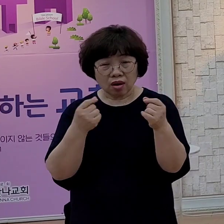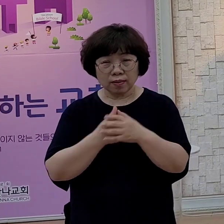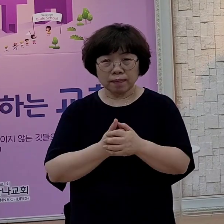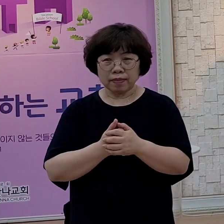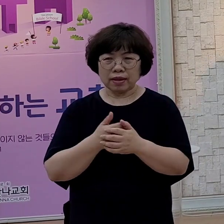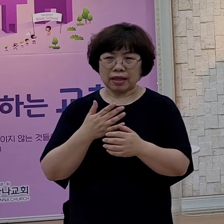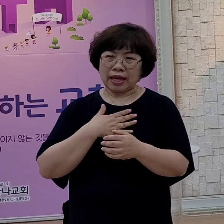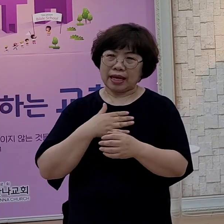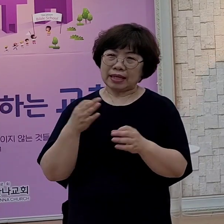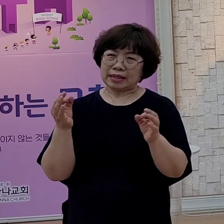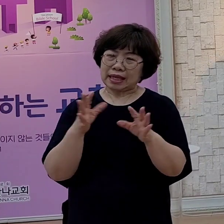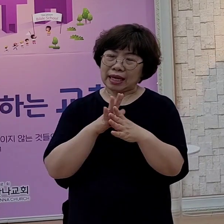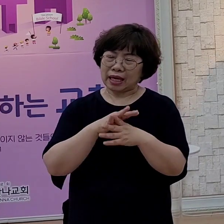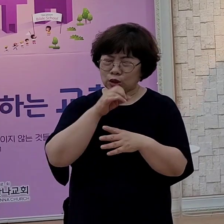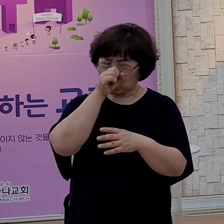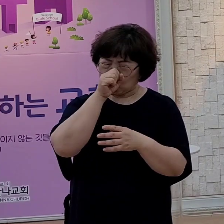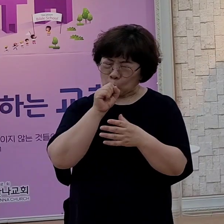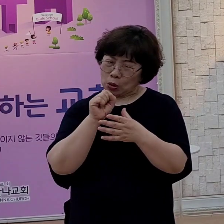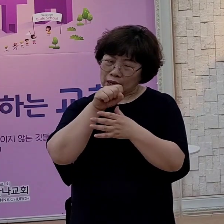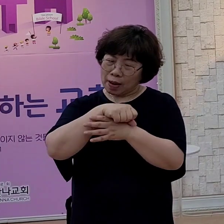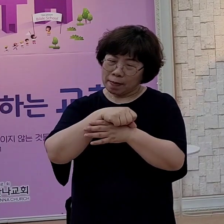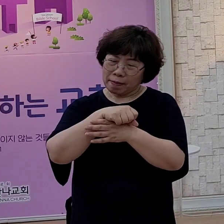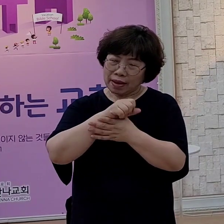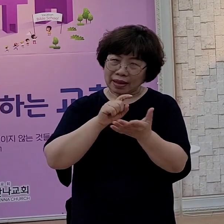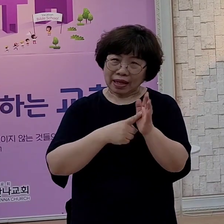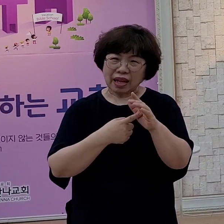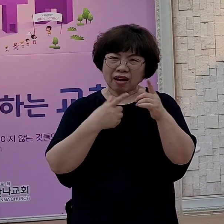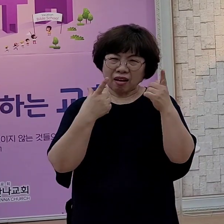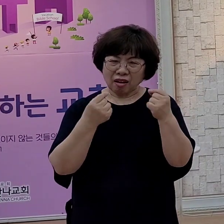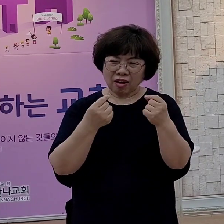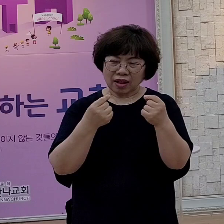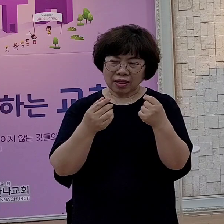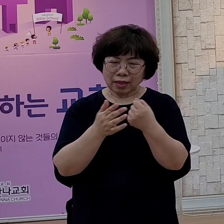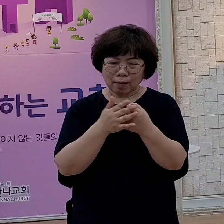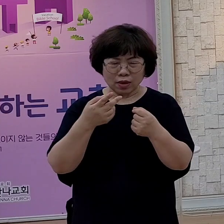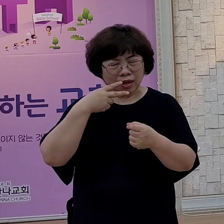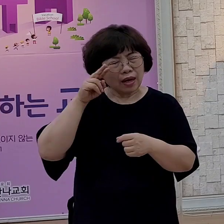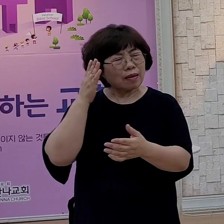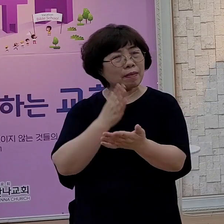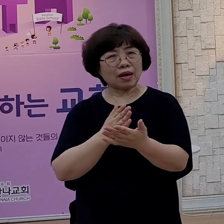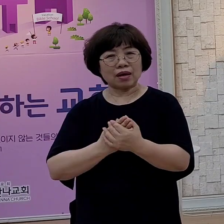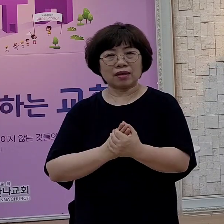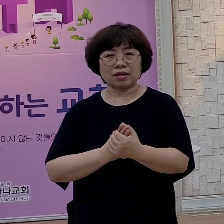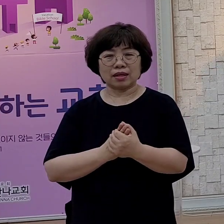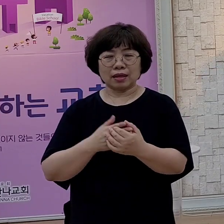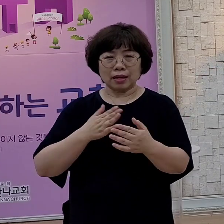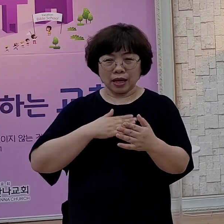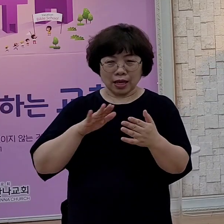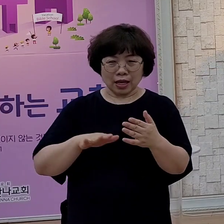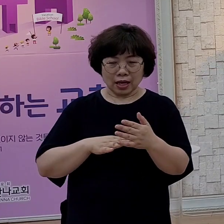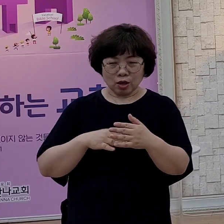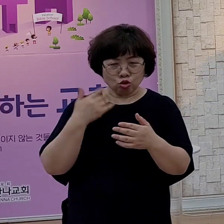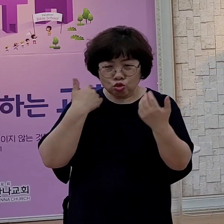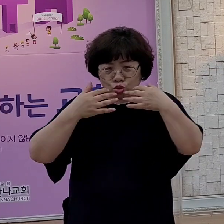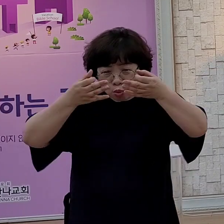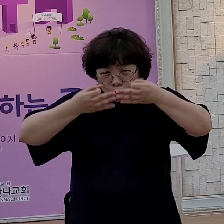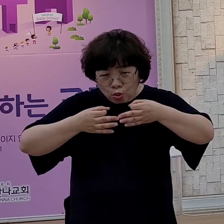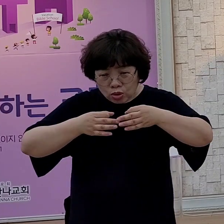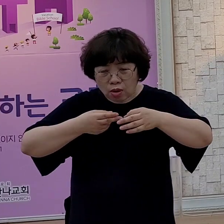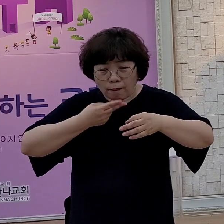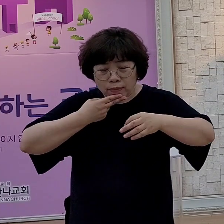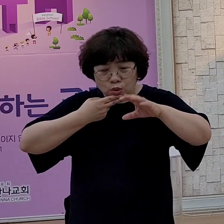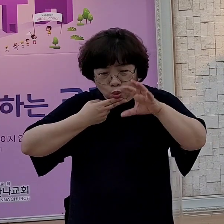잠시 우리가 뭐 좋은 열매 조금 맺었다고 착각하면 안 돼요. 우리의 가정에서 남이 보지 않는 곳에서 내 마음속에서